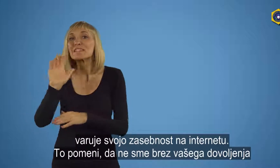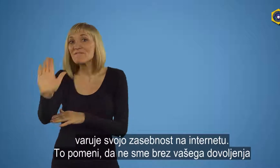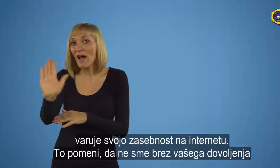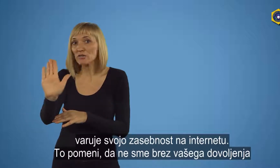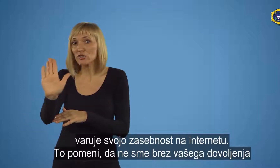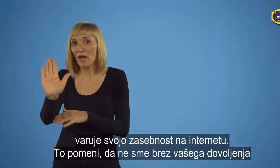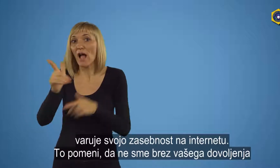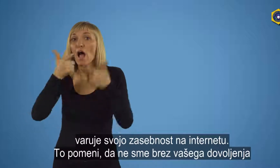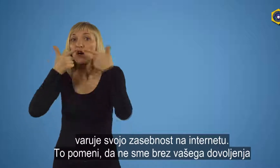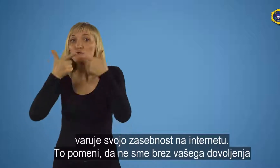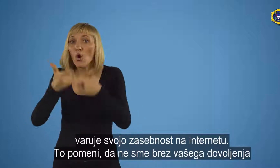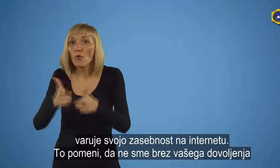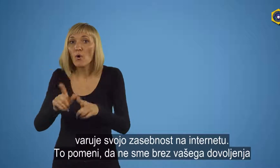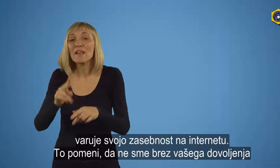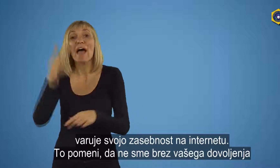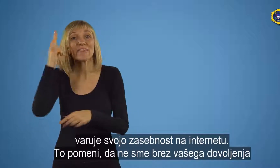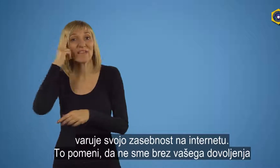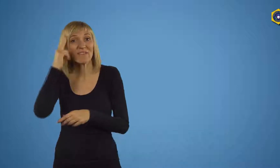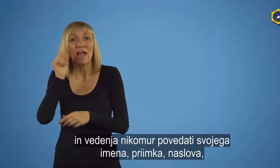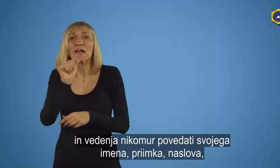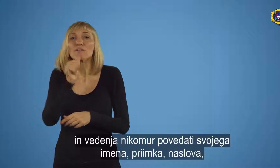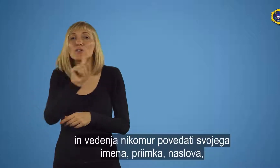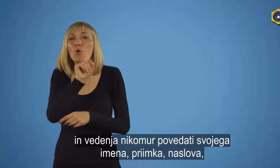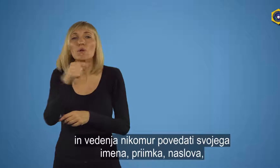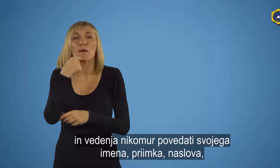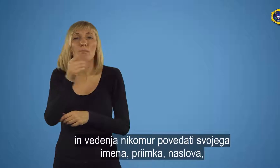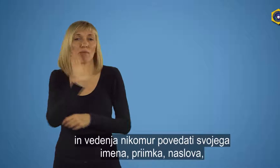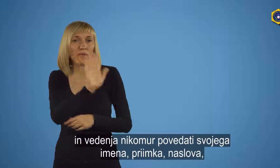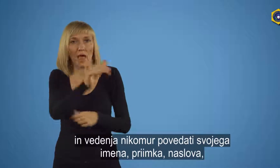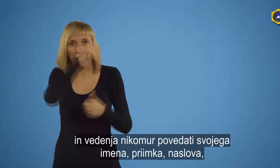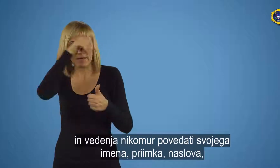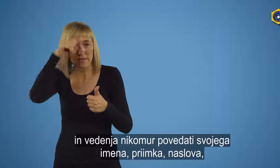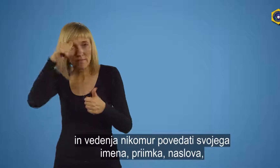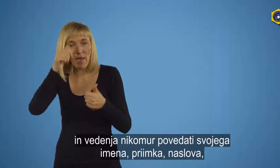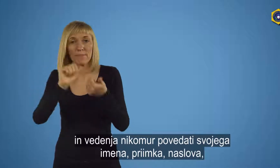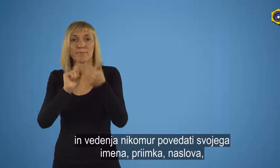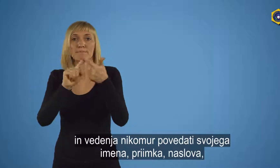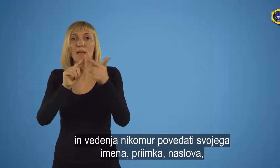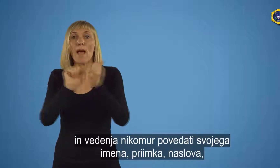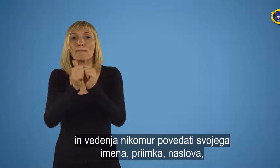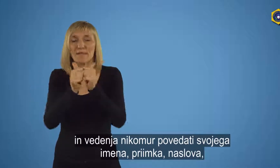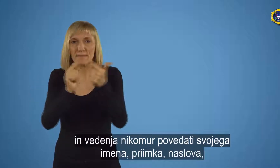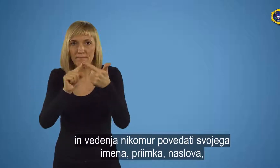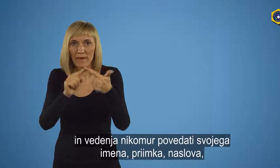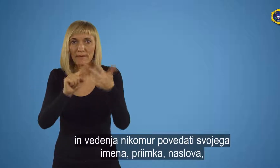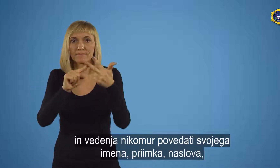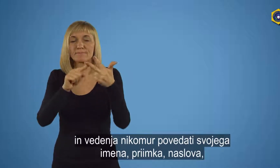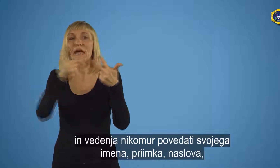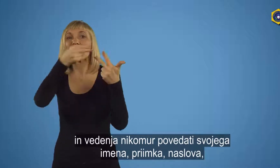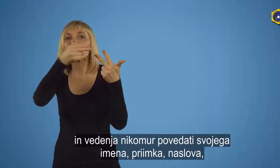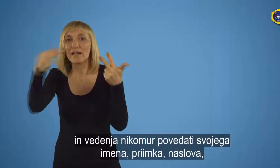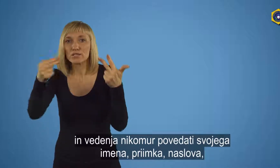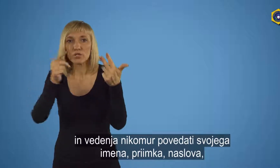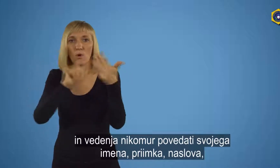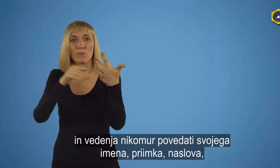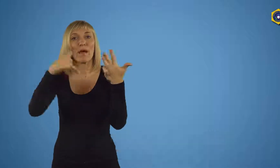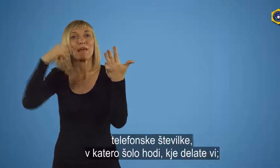brez vašega dovoljenja in vedenja nikomur povedati svojega imena, priimka, naslova, telefonske številke,